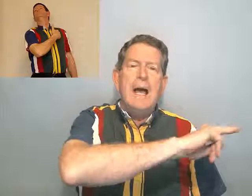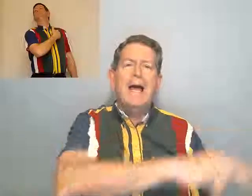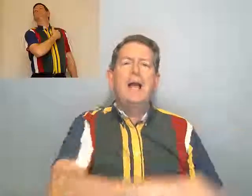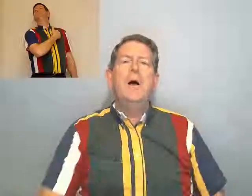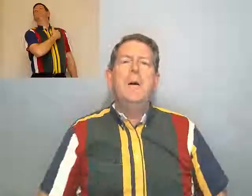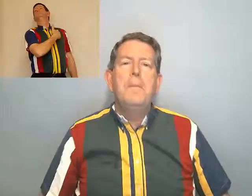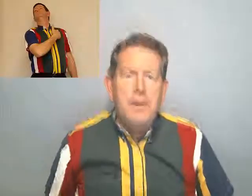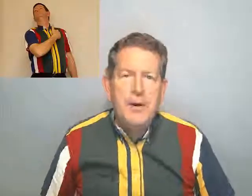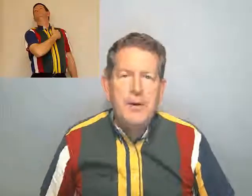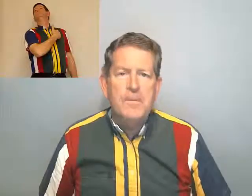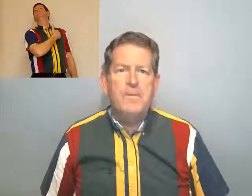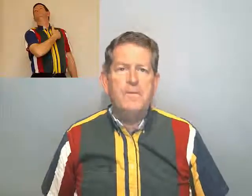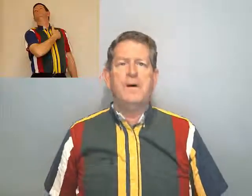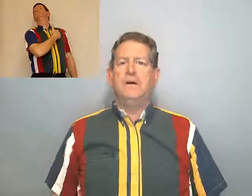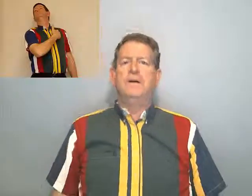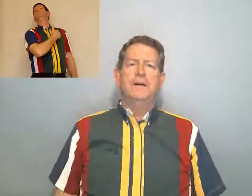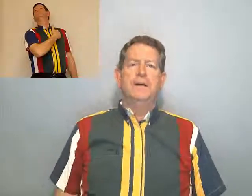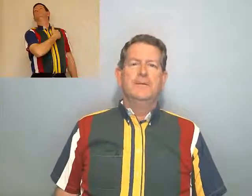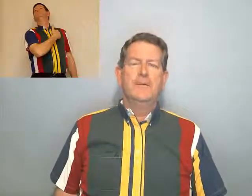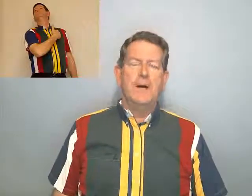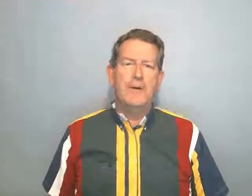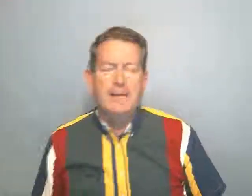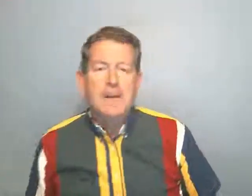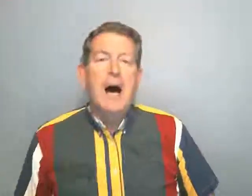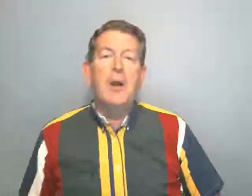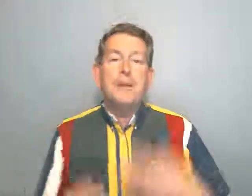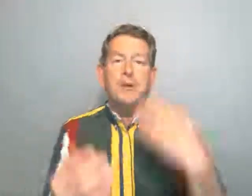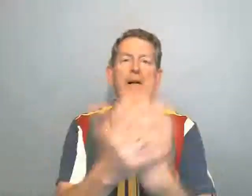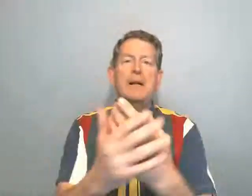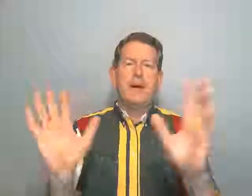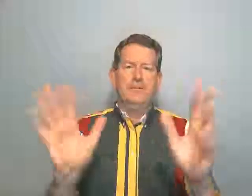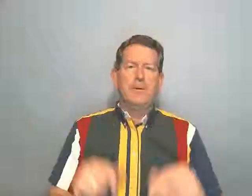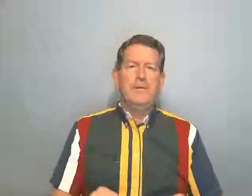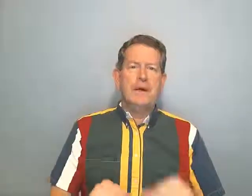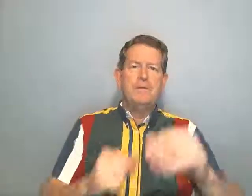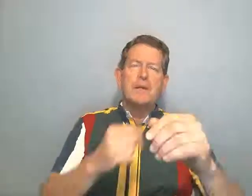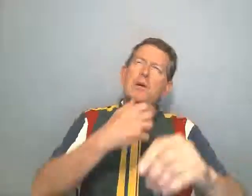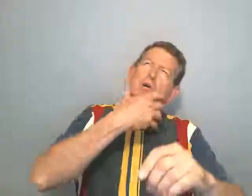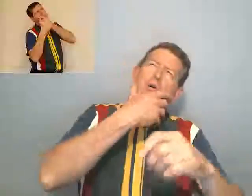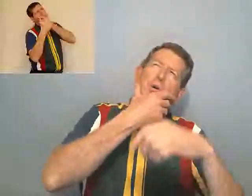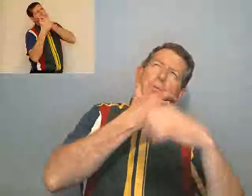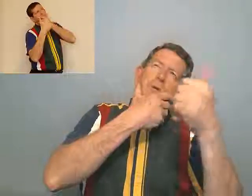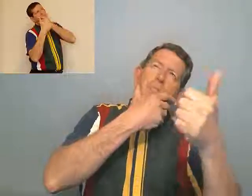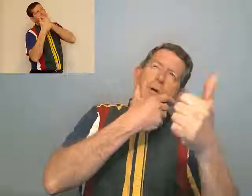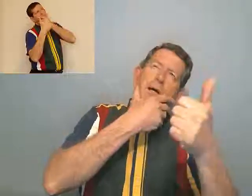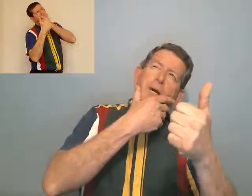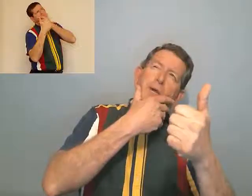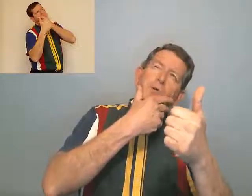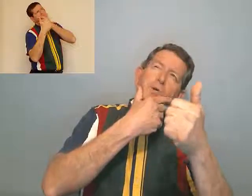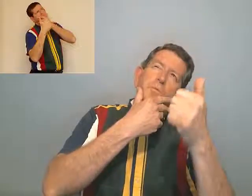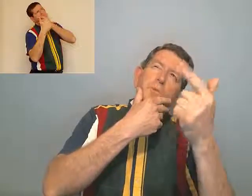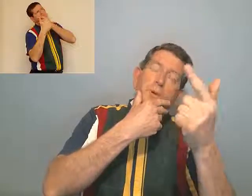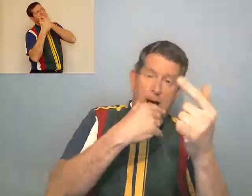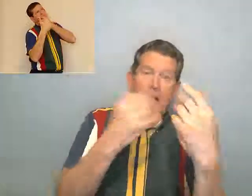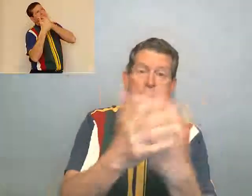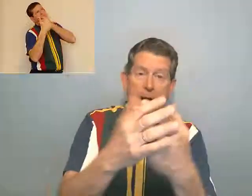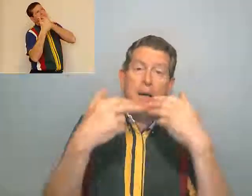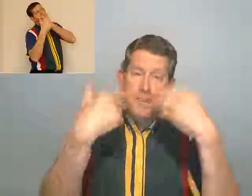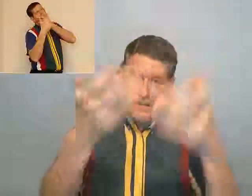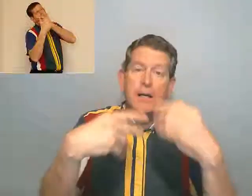elle peuvent. Voilà. Alors maintenant avec les mains, on y va. Je pourrais, allez, répétez avec